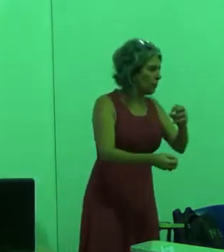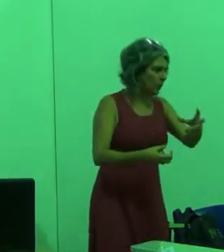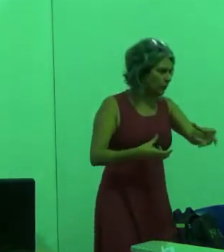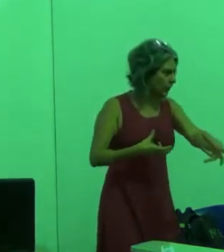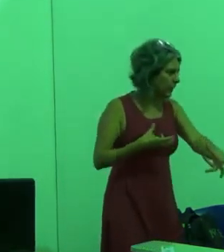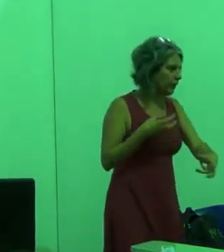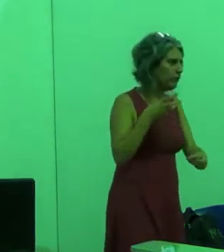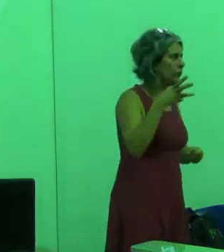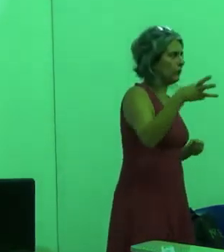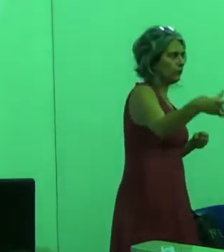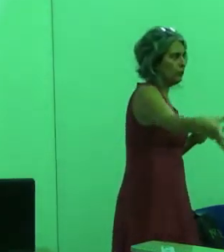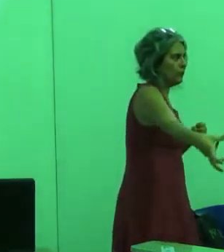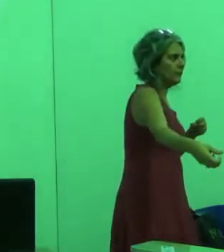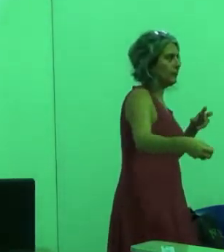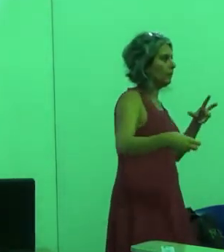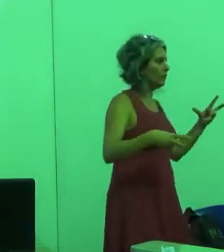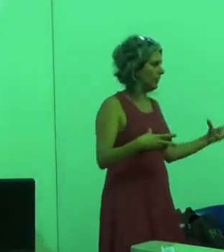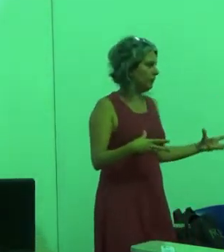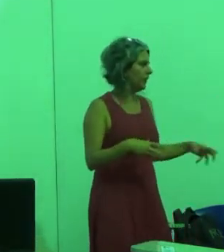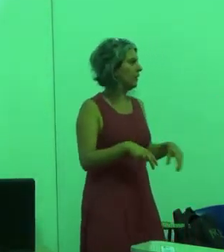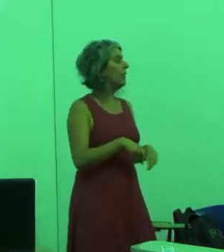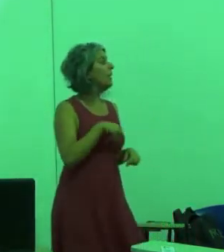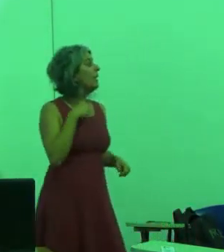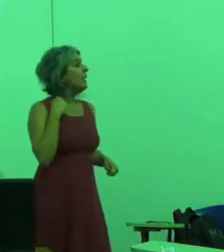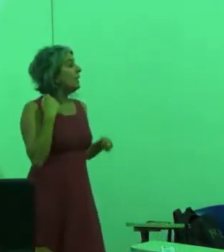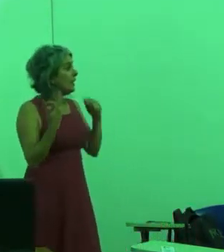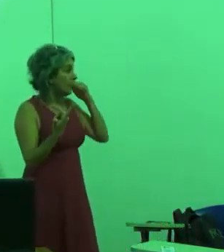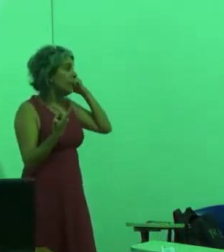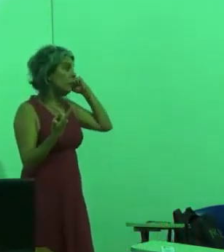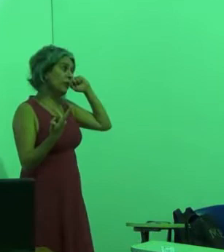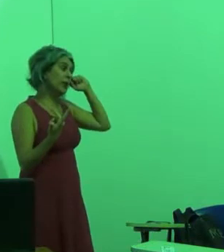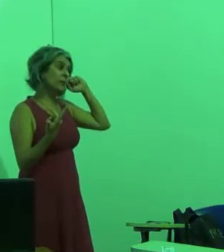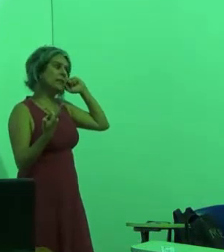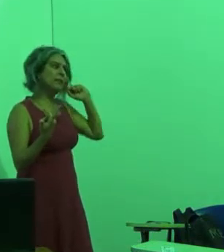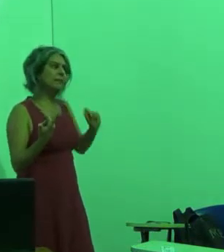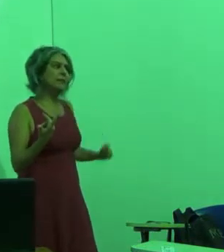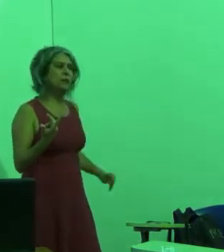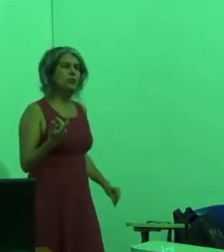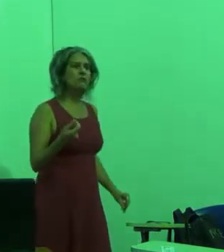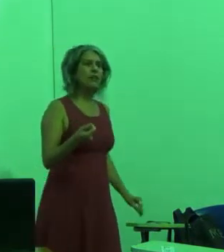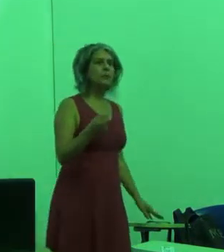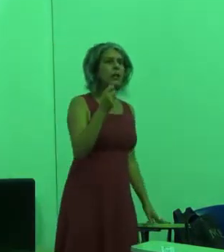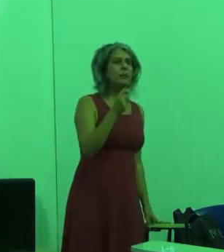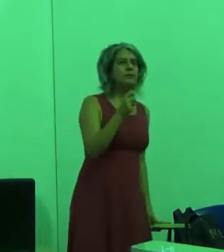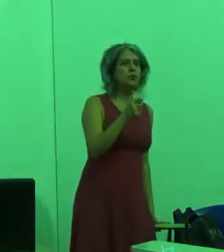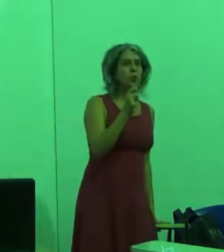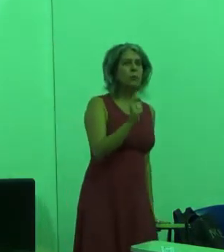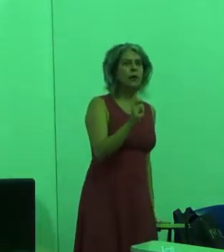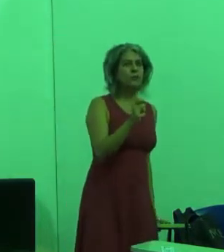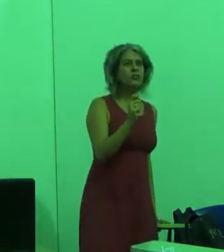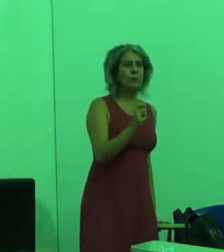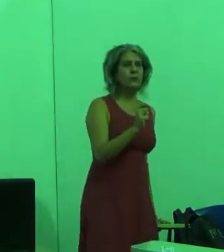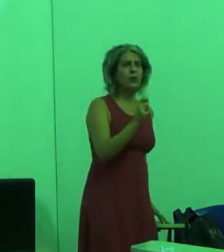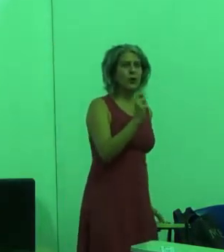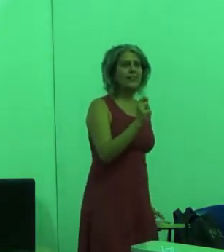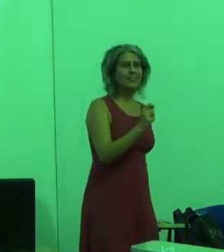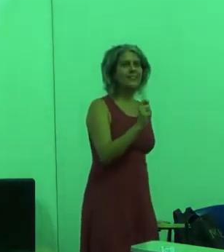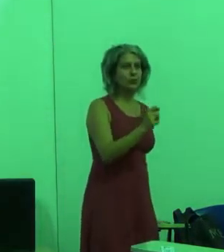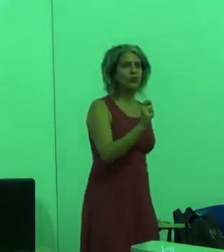objeto livro, tem toda uma questão, enfim. E a militância, a gente faz porque é preciso ocupar um espaço numa organização social